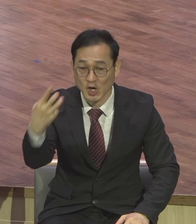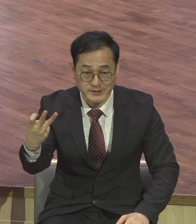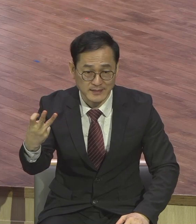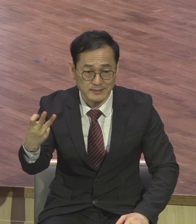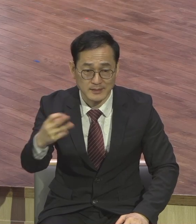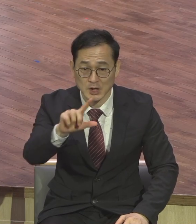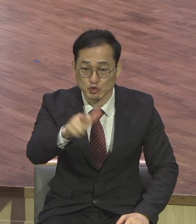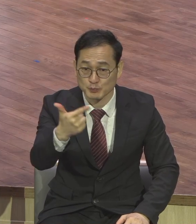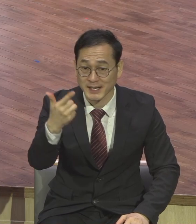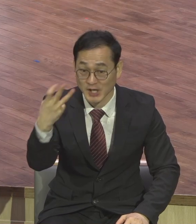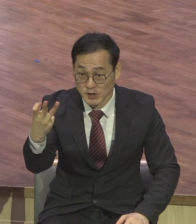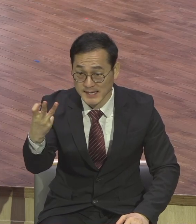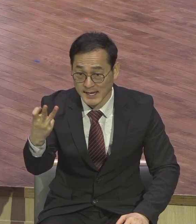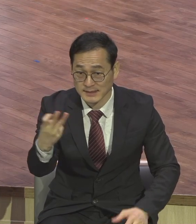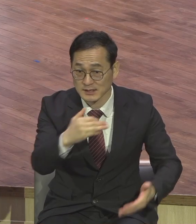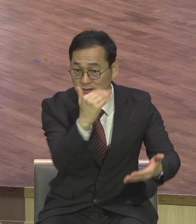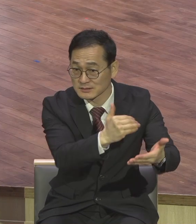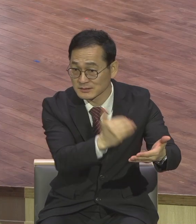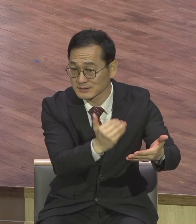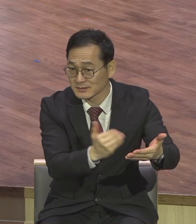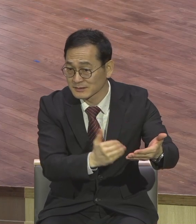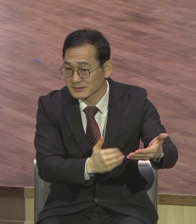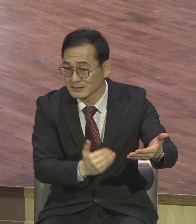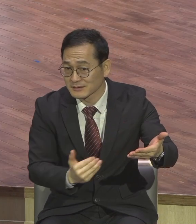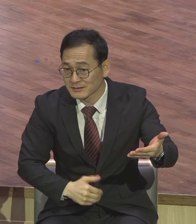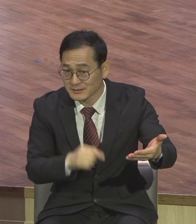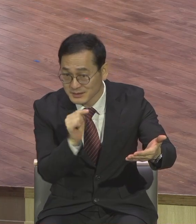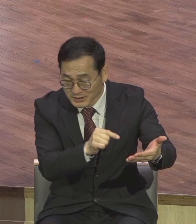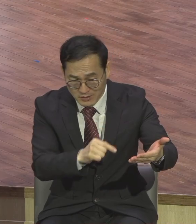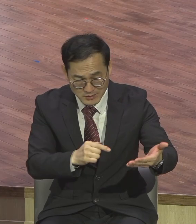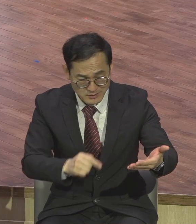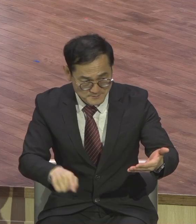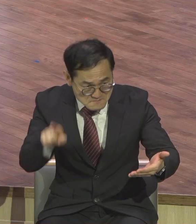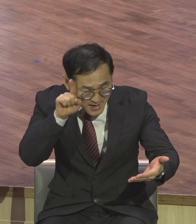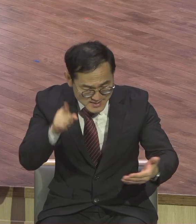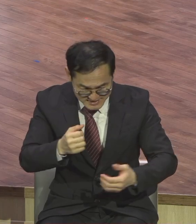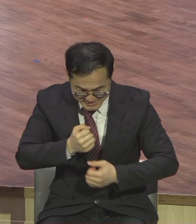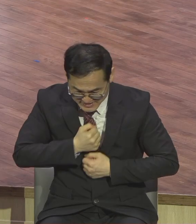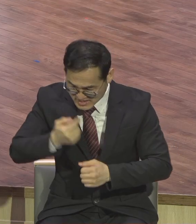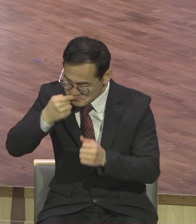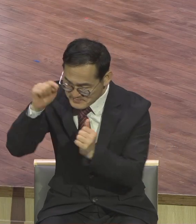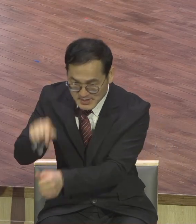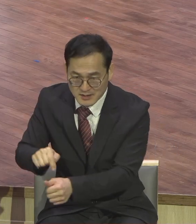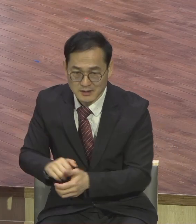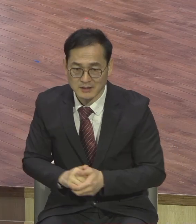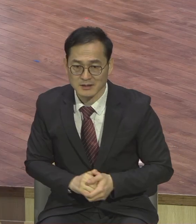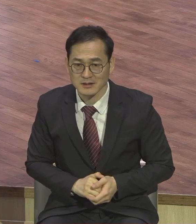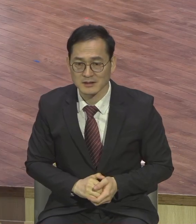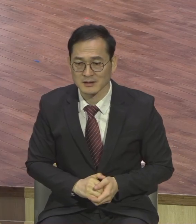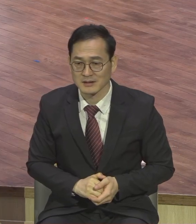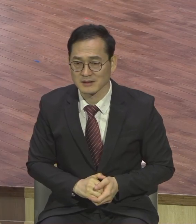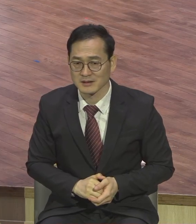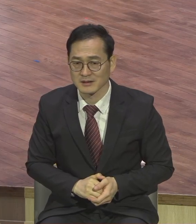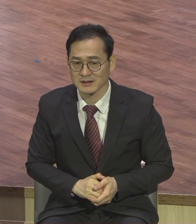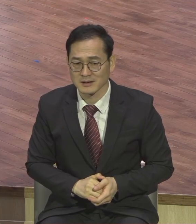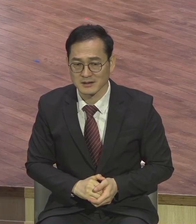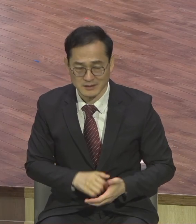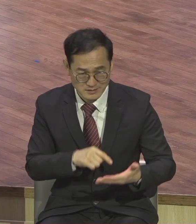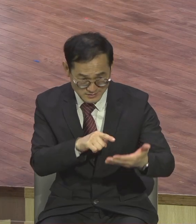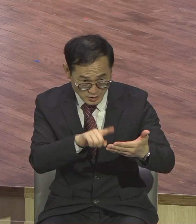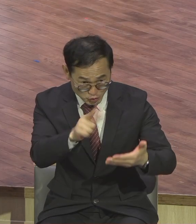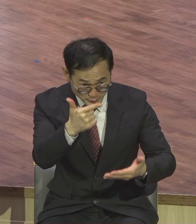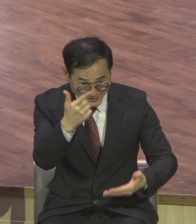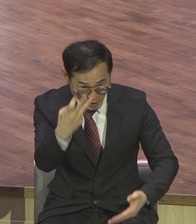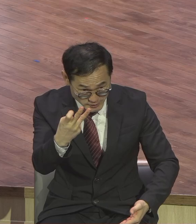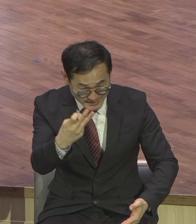613개의 이 조문으로 분류를 해가지고 이 율법 조문을 지키는 것을 생명처럼 여겼어요. 이걸